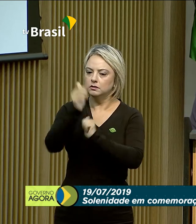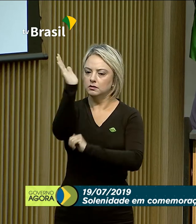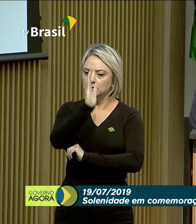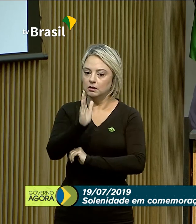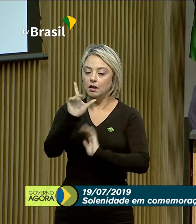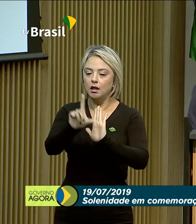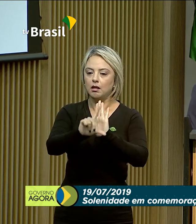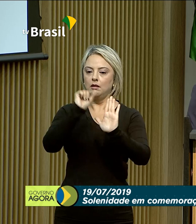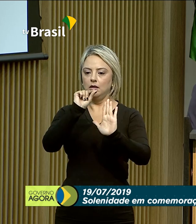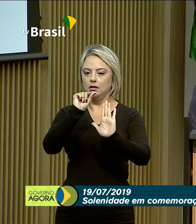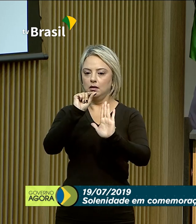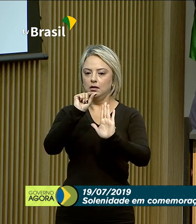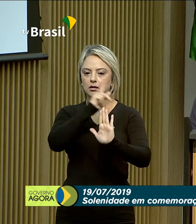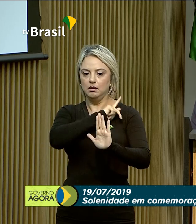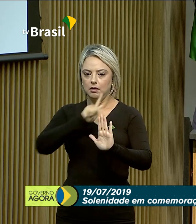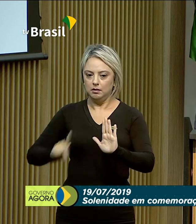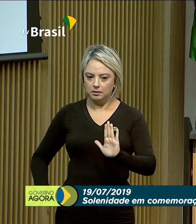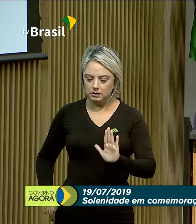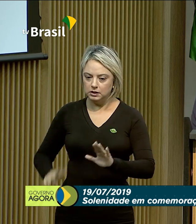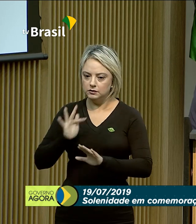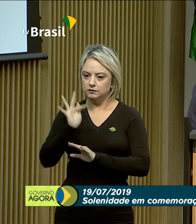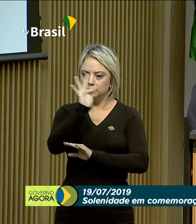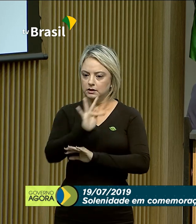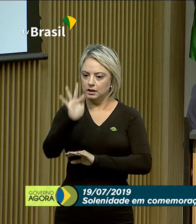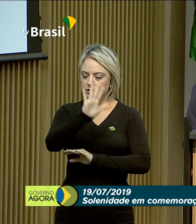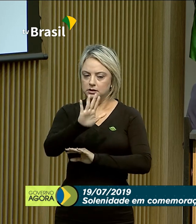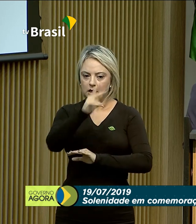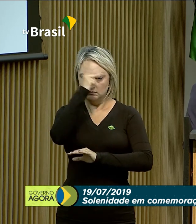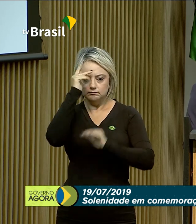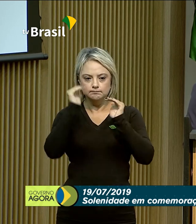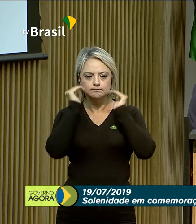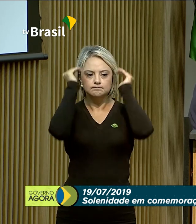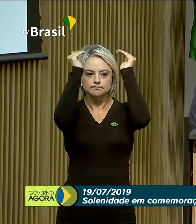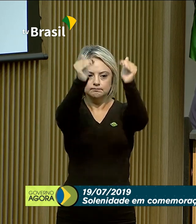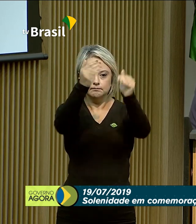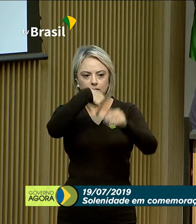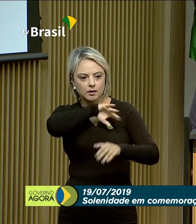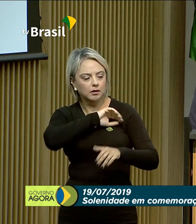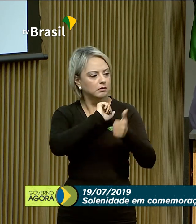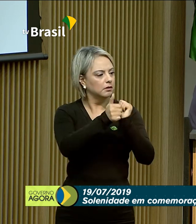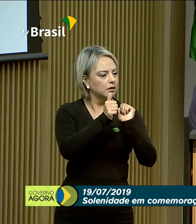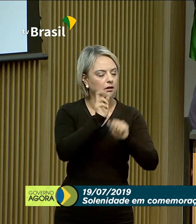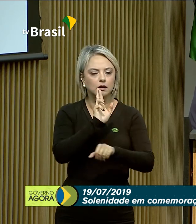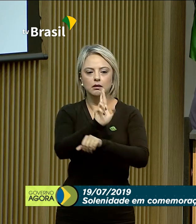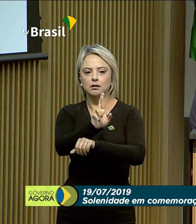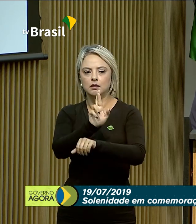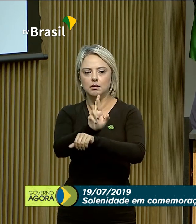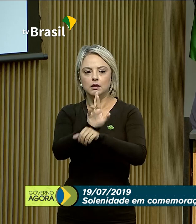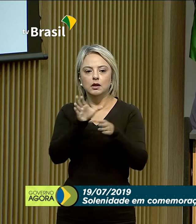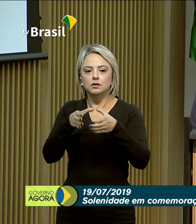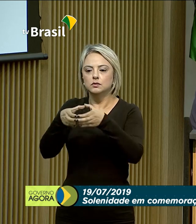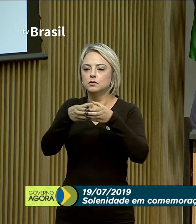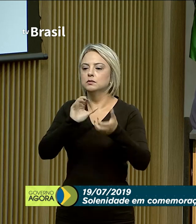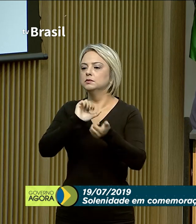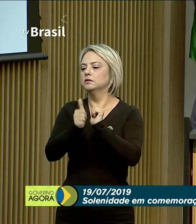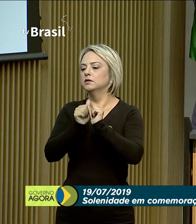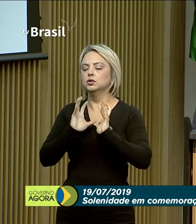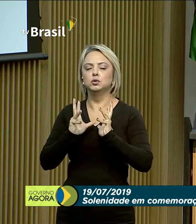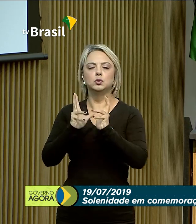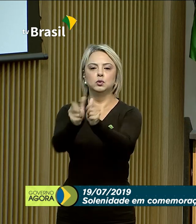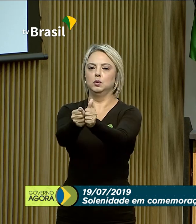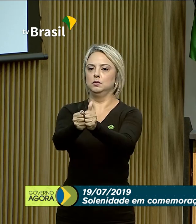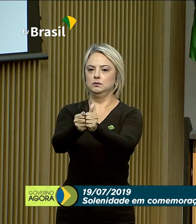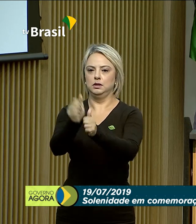quais destaco, senhores presidentes de federação, homenageados, os nossos atletas e representantes dos clubes de futebol de todo o